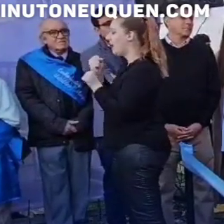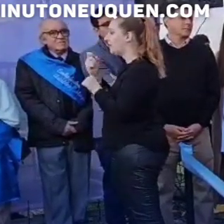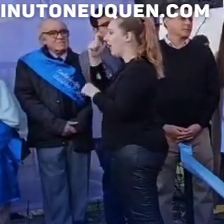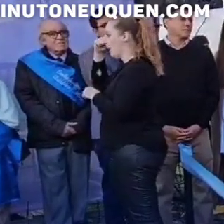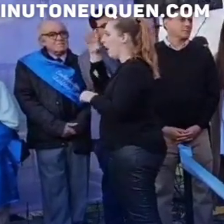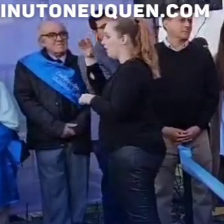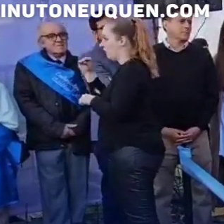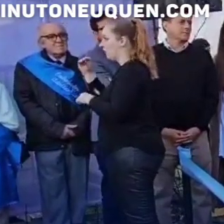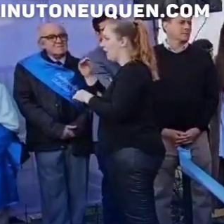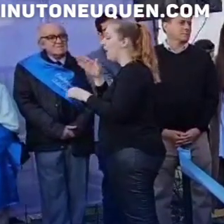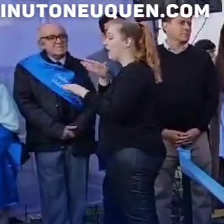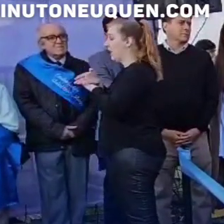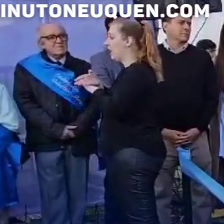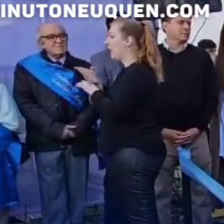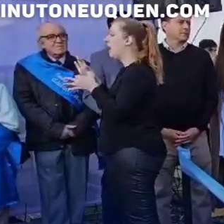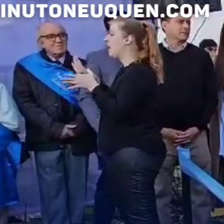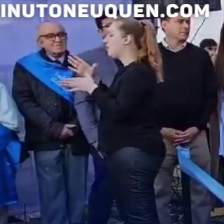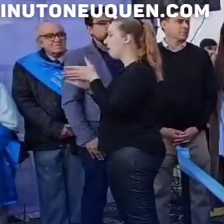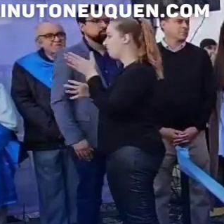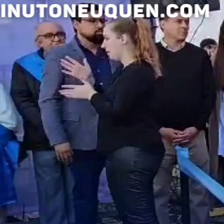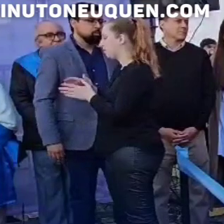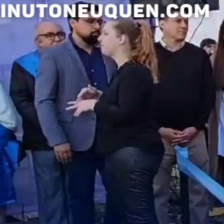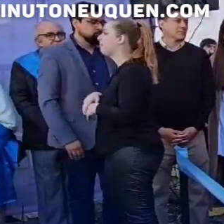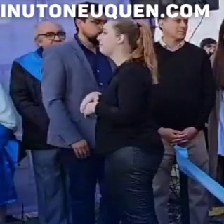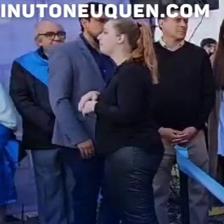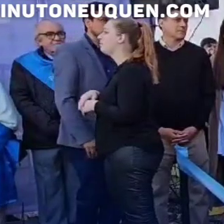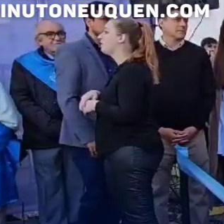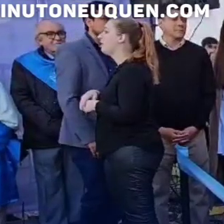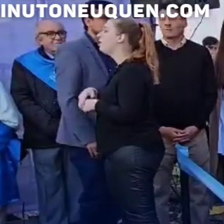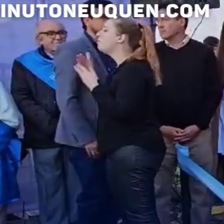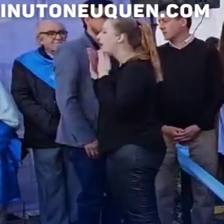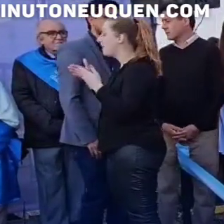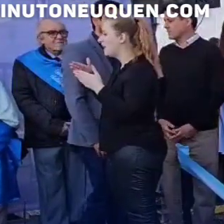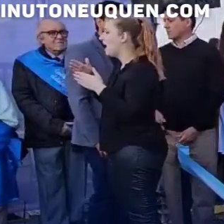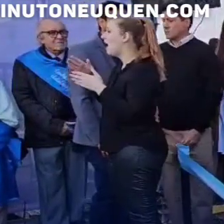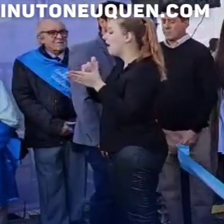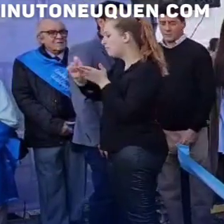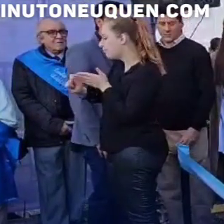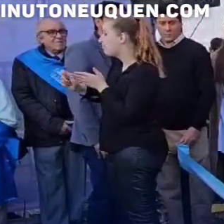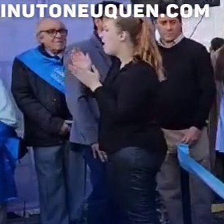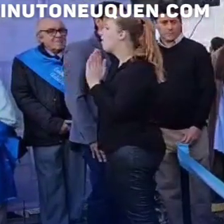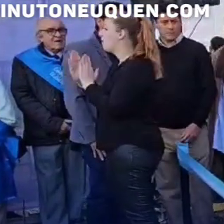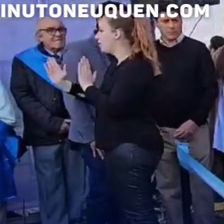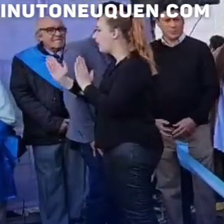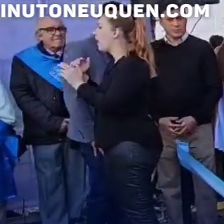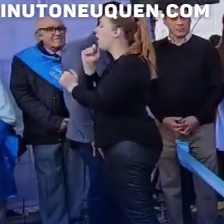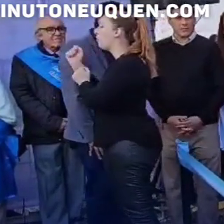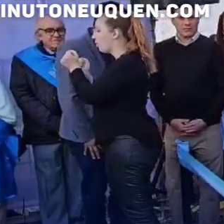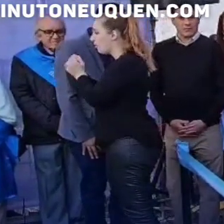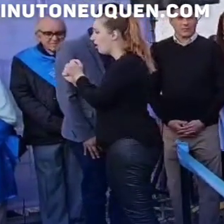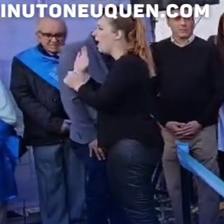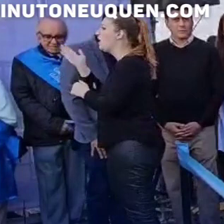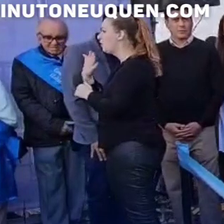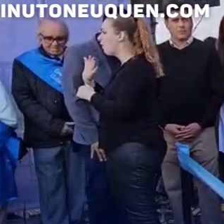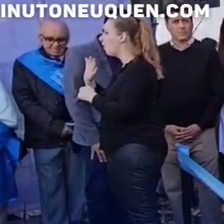libre y gratuita, los estamos esperando. Muchísimas gracias a las librerías, a las bibliotecas, a los escritores, a los productores, a todos los que